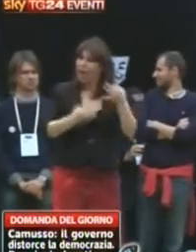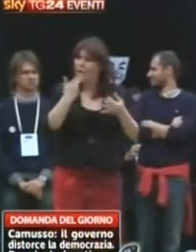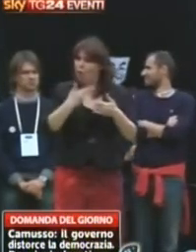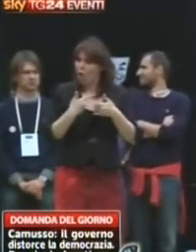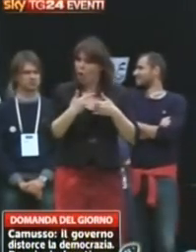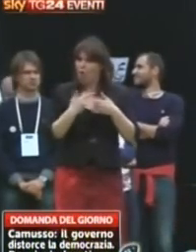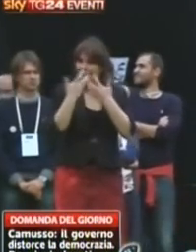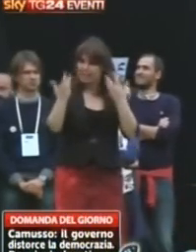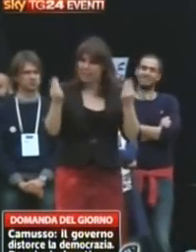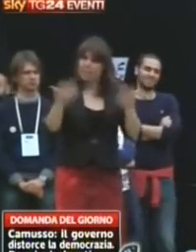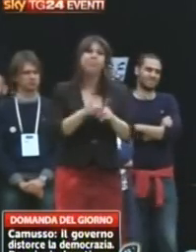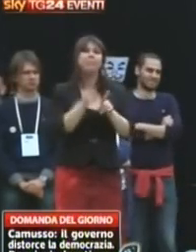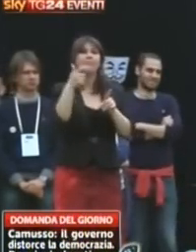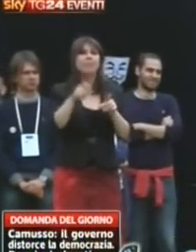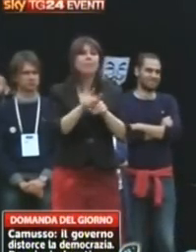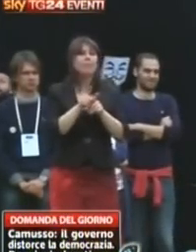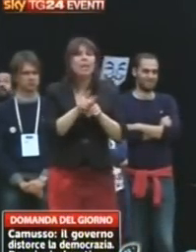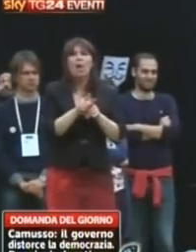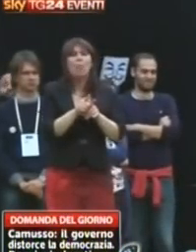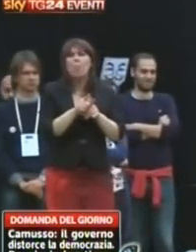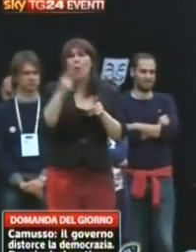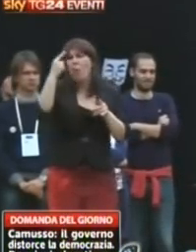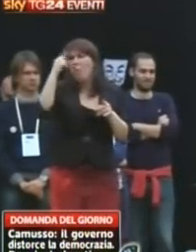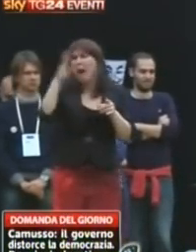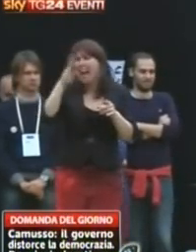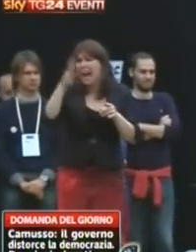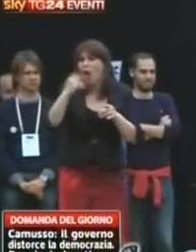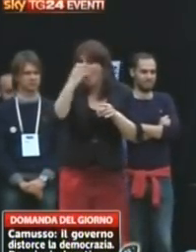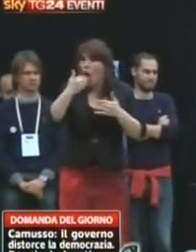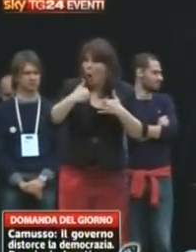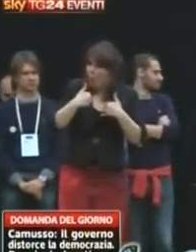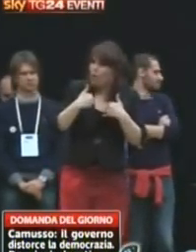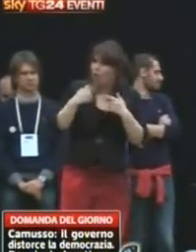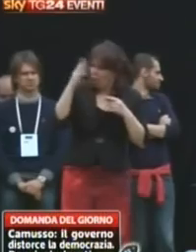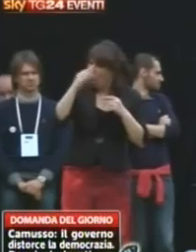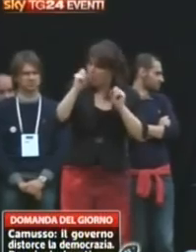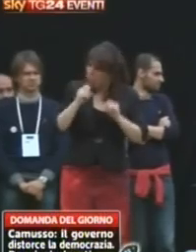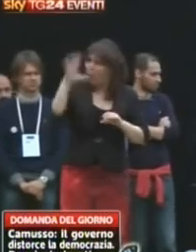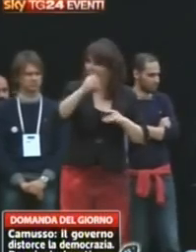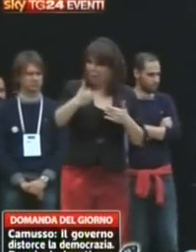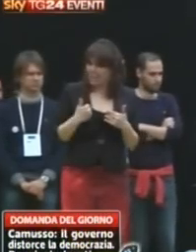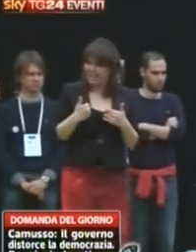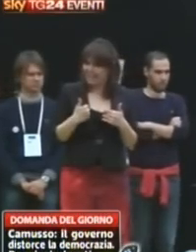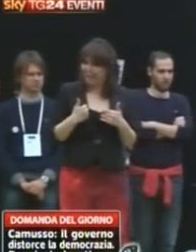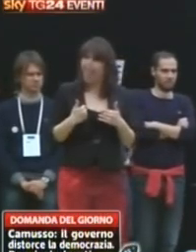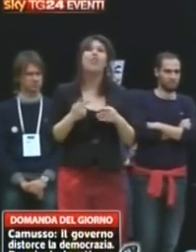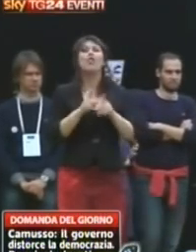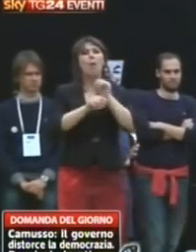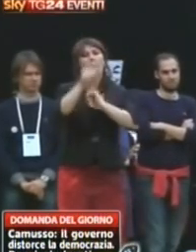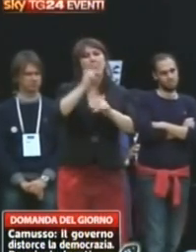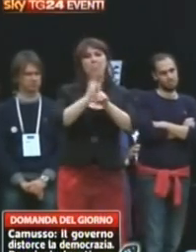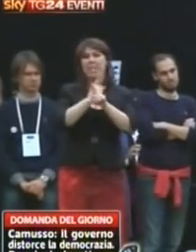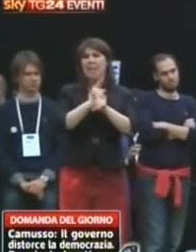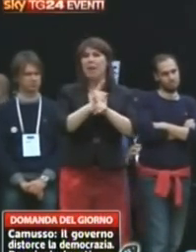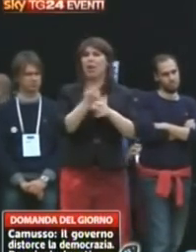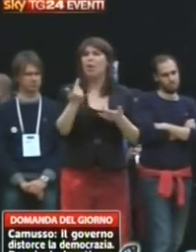perché c'è è metafisica, solo la mente contorta di un comico può capire queste cose qua. Perché una volta ci si passava il credito,